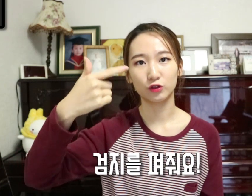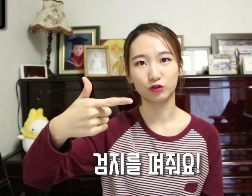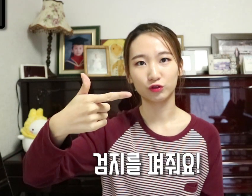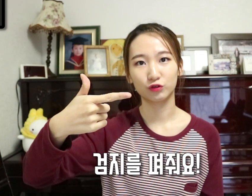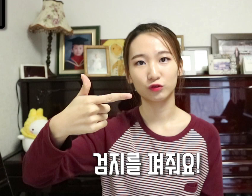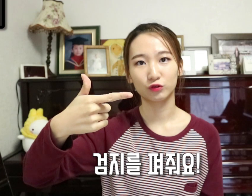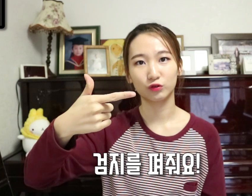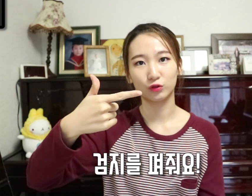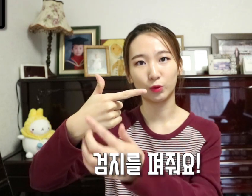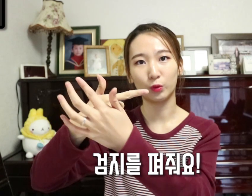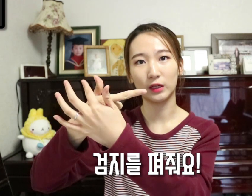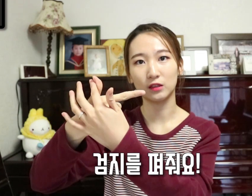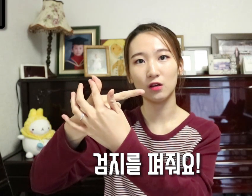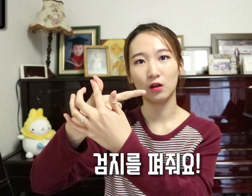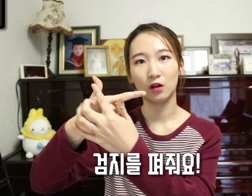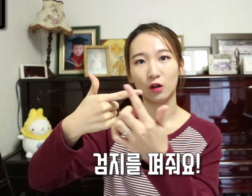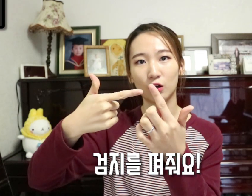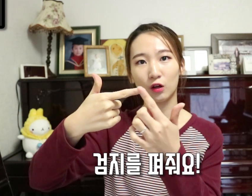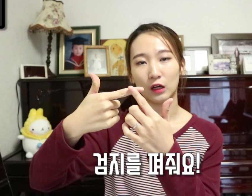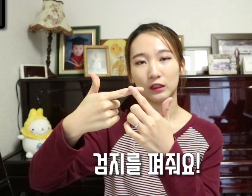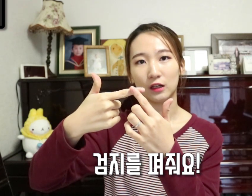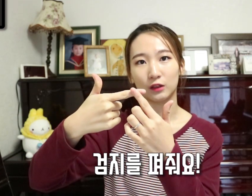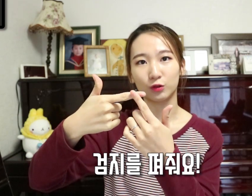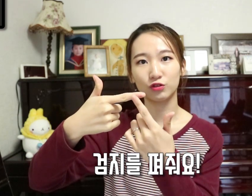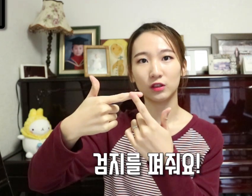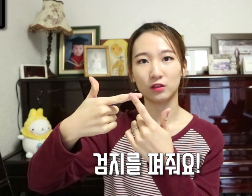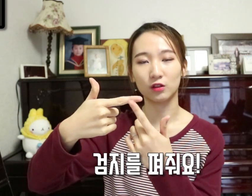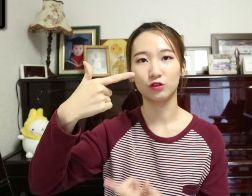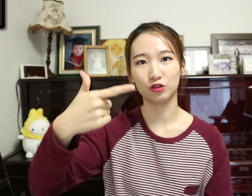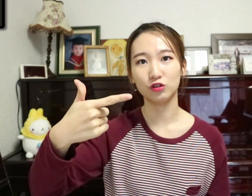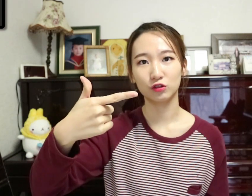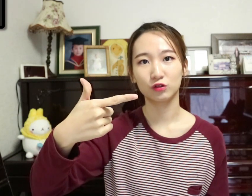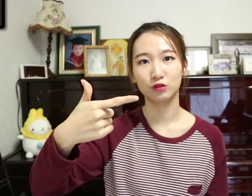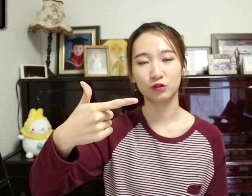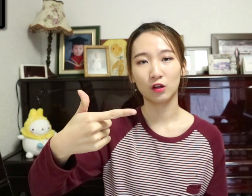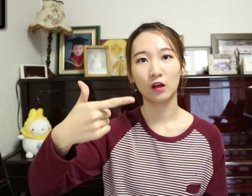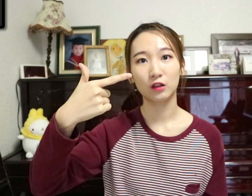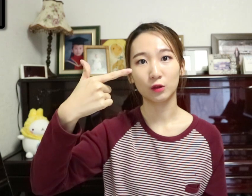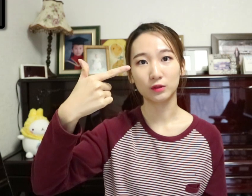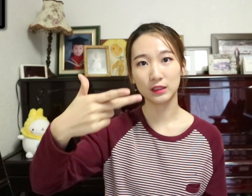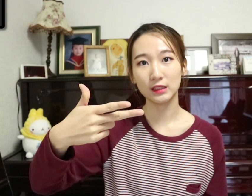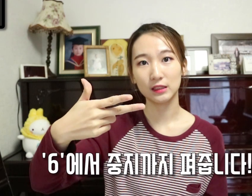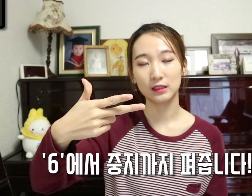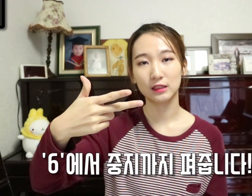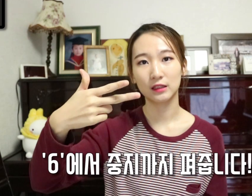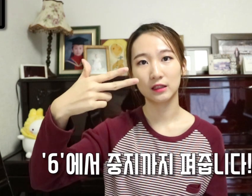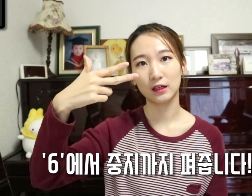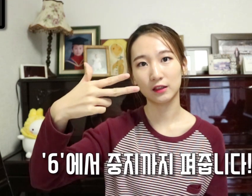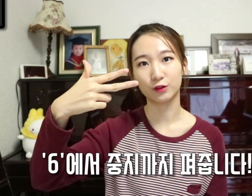6. 5에서 하나가 더 추가됐죠? 6. 그리고 7. 하나가